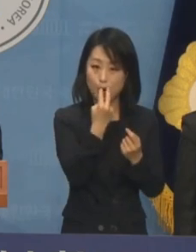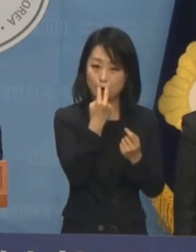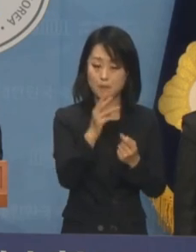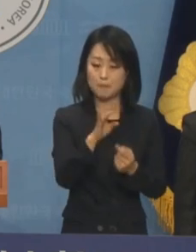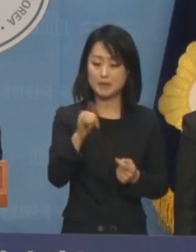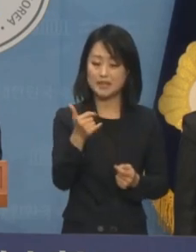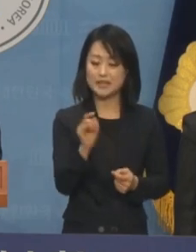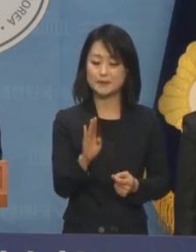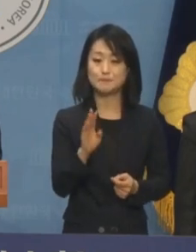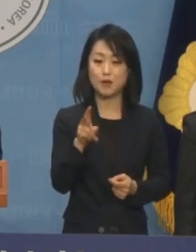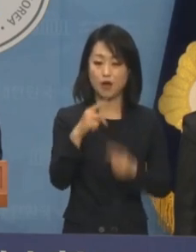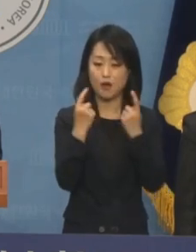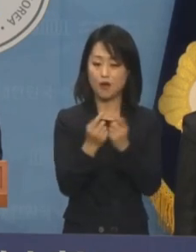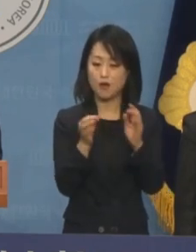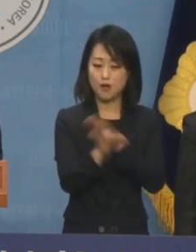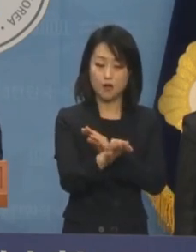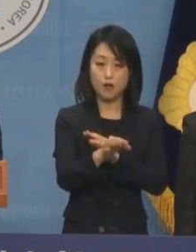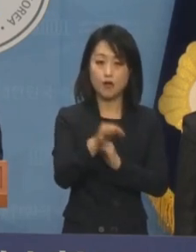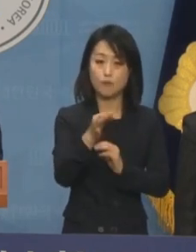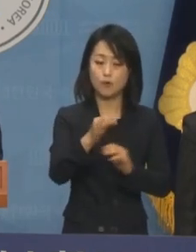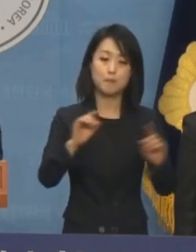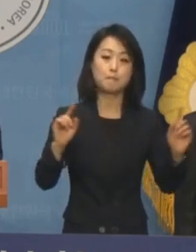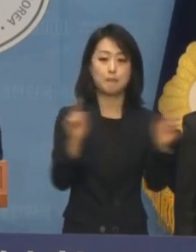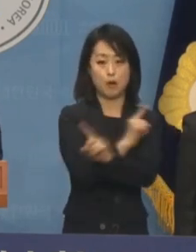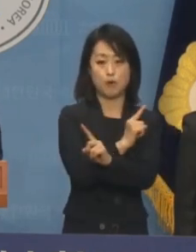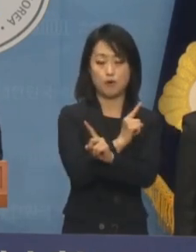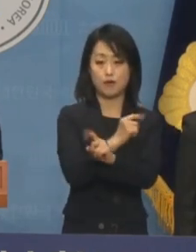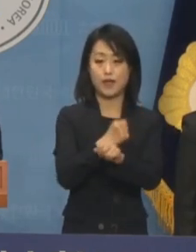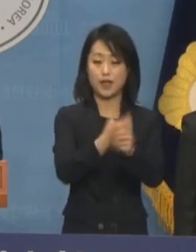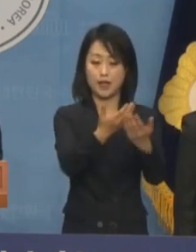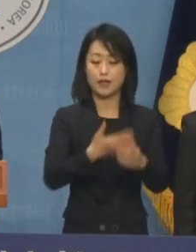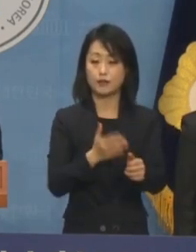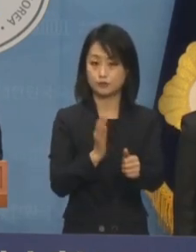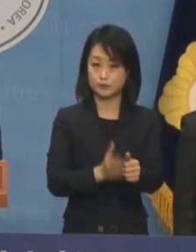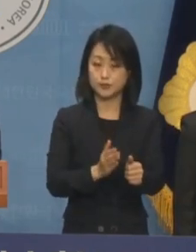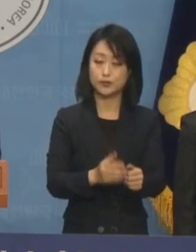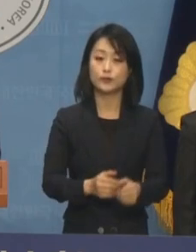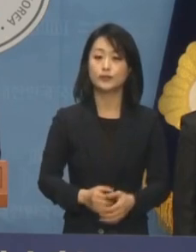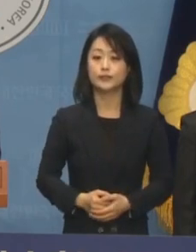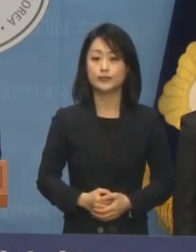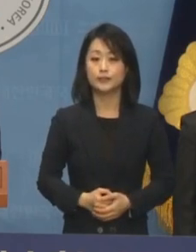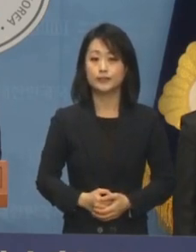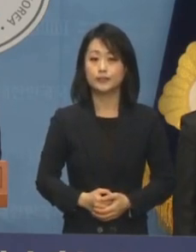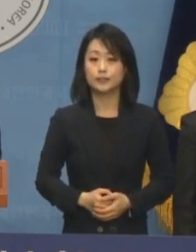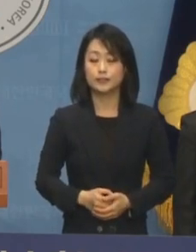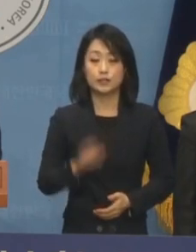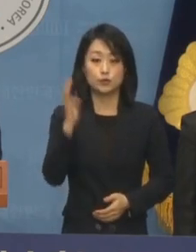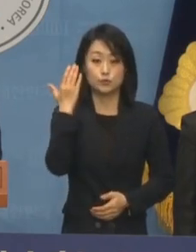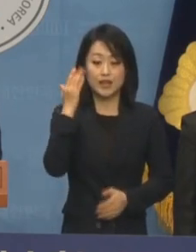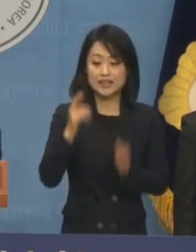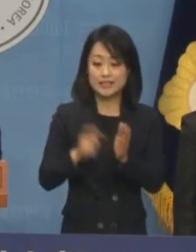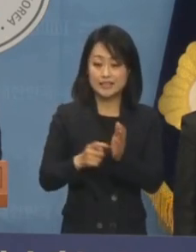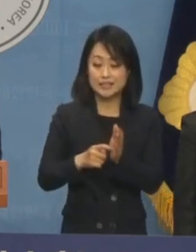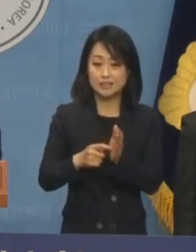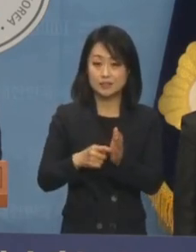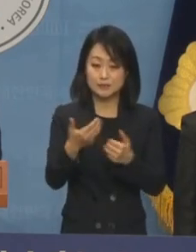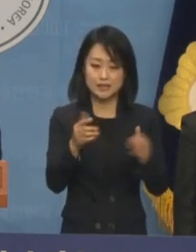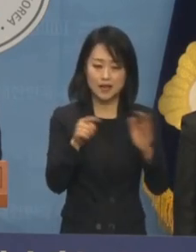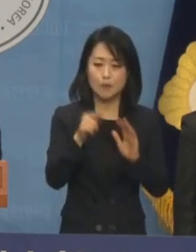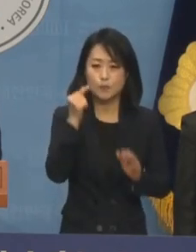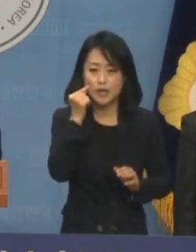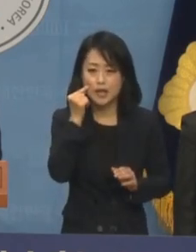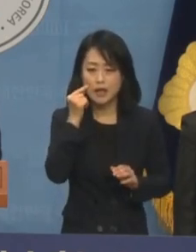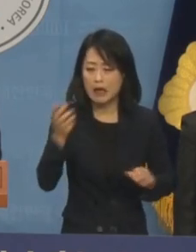개혁하는 등 손에 잡히는 정책 목표를 제시해야 합니다. 최근 응급실 뺑뺑이와 소아진료